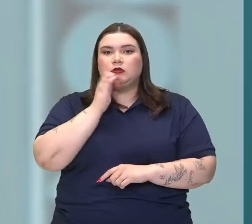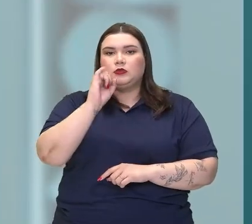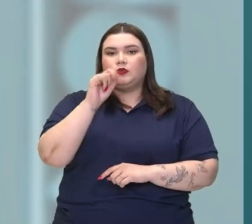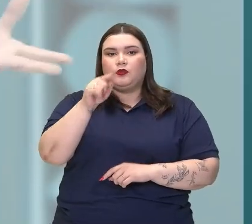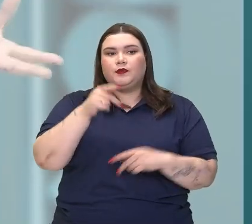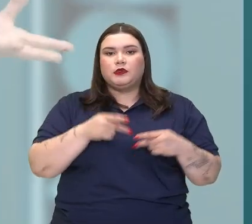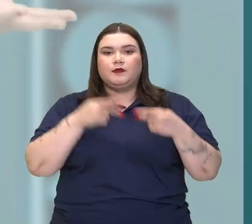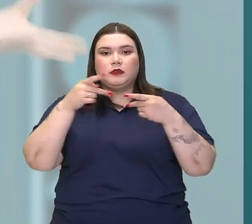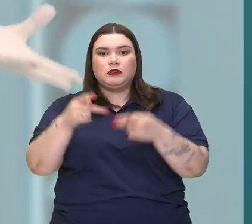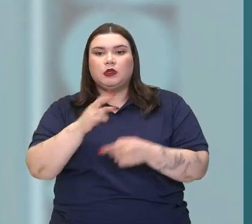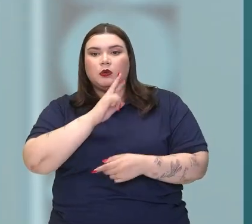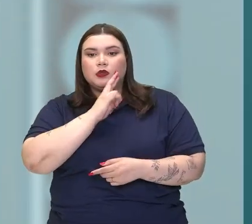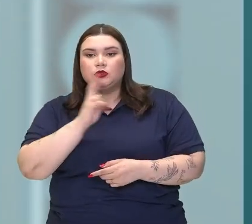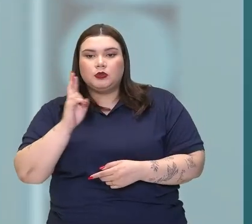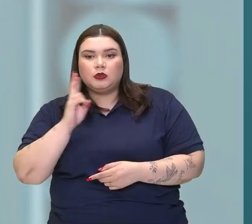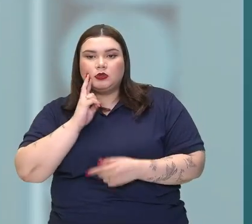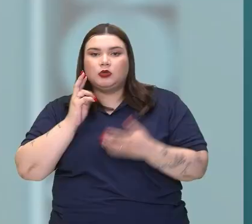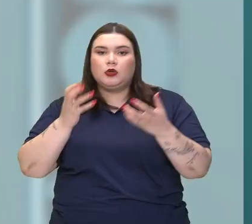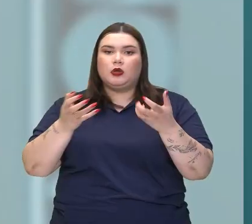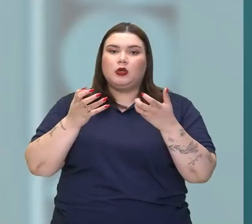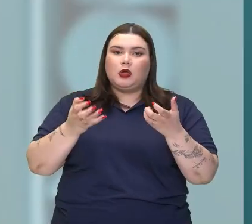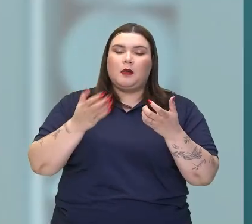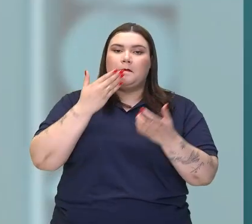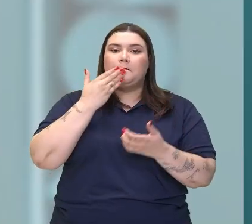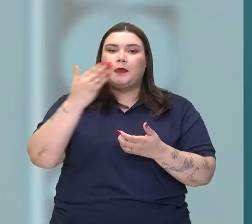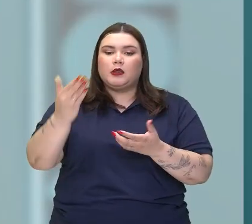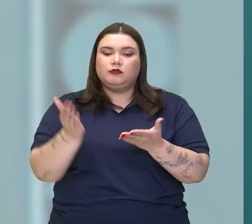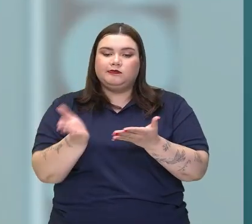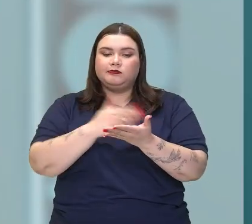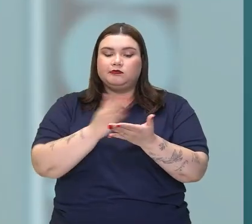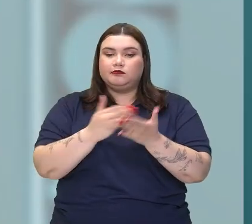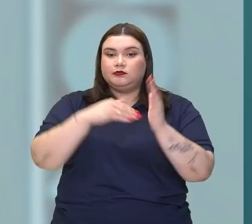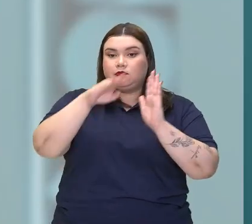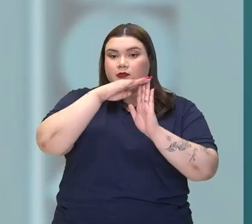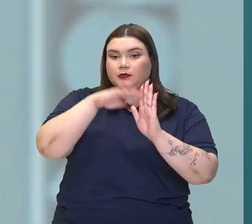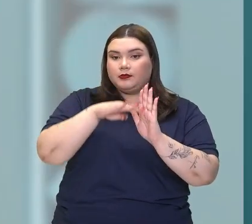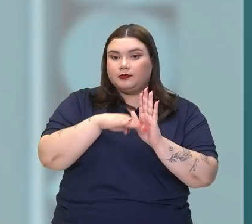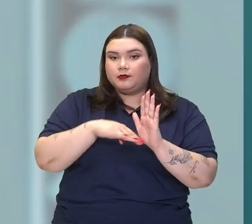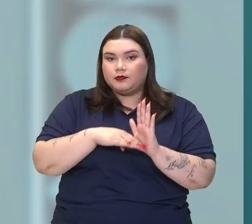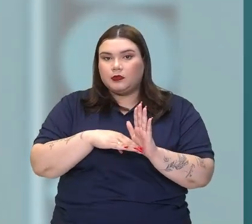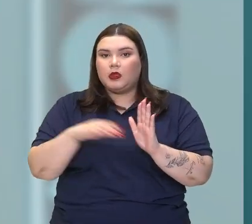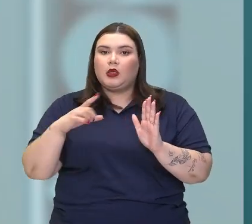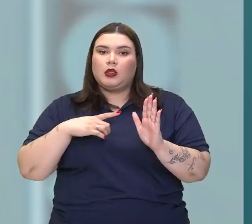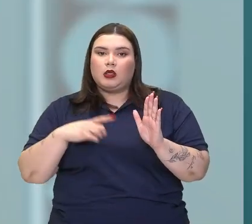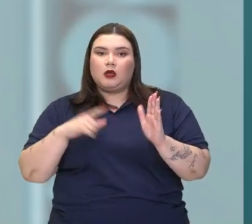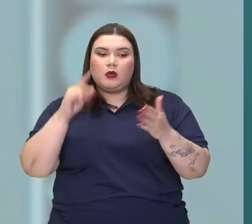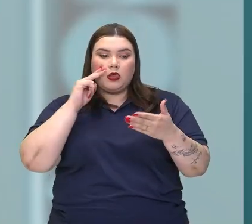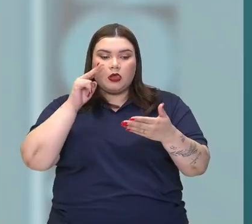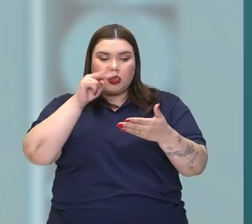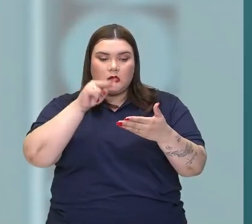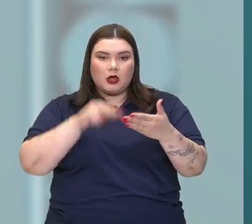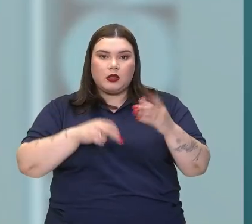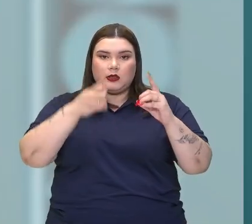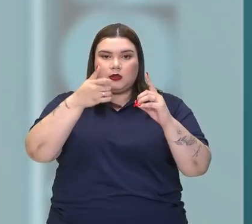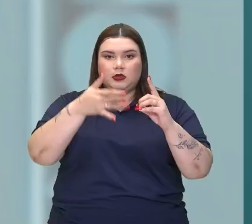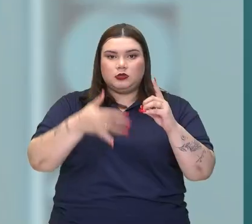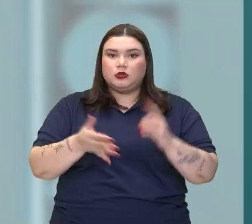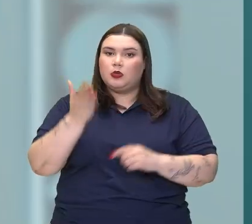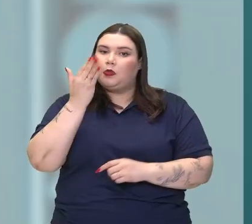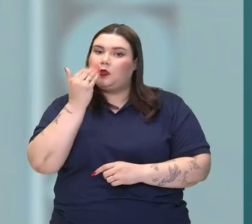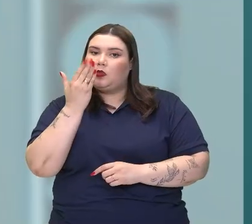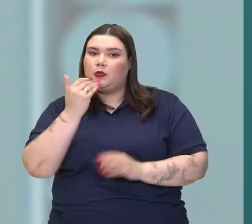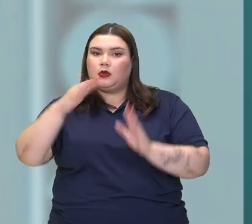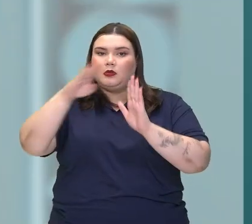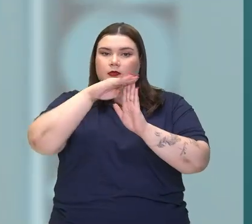por exemplo, você deseja o menu, não é? Ou o cardápio. E ele tem uma função, fazer a descrição dos alimentos